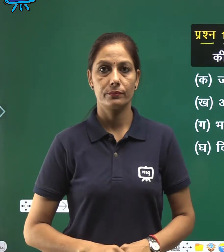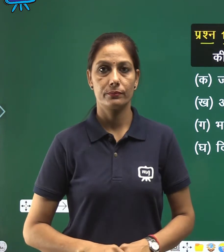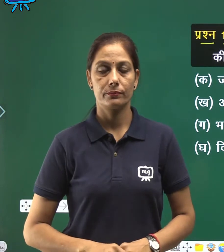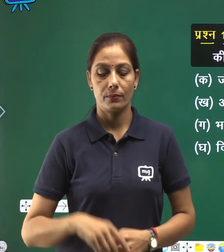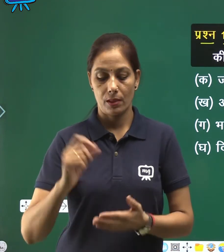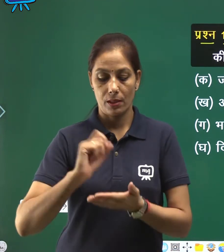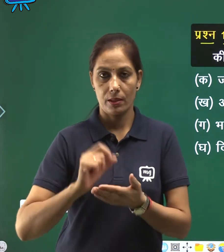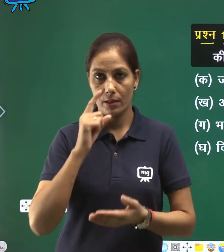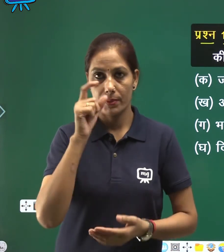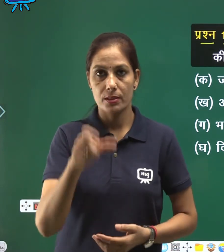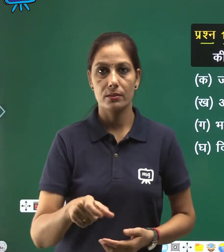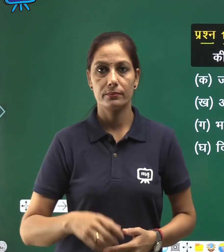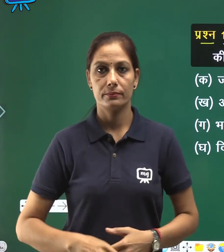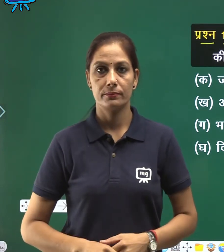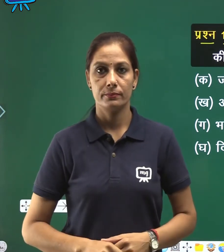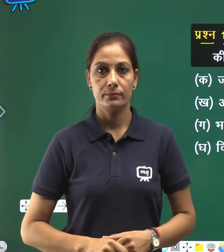लेखिका